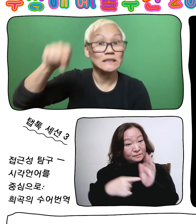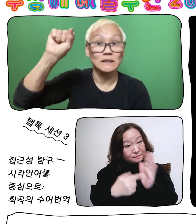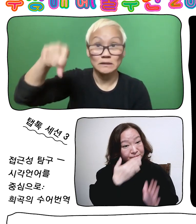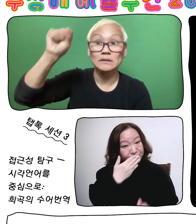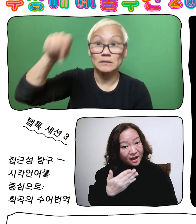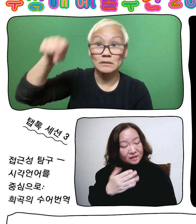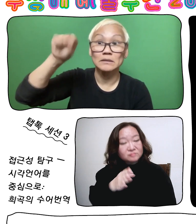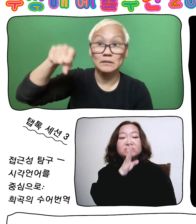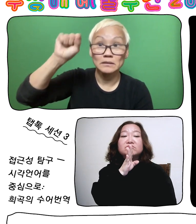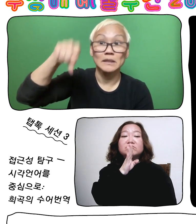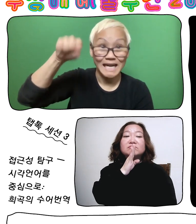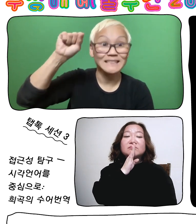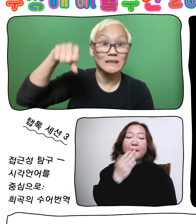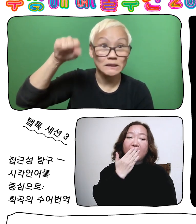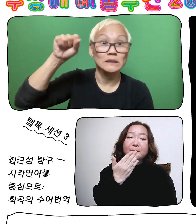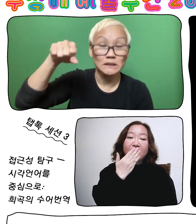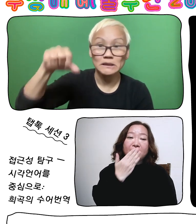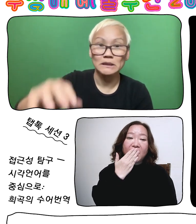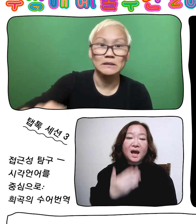네, 표현할 수 있습니다.